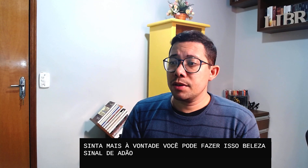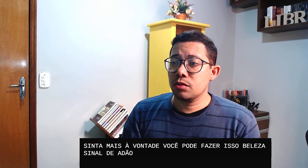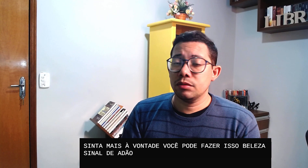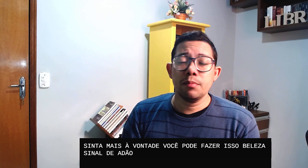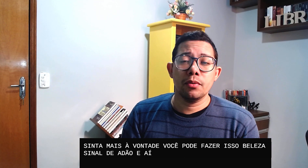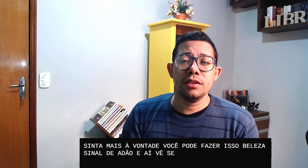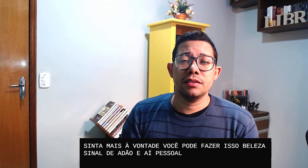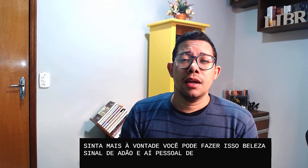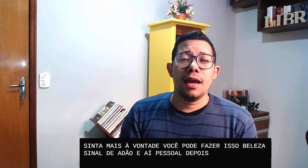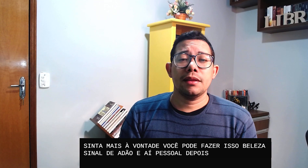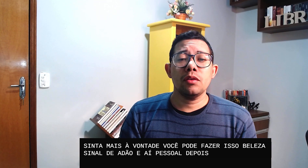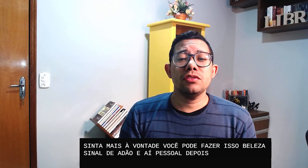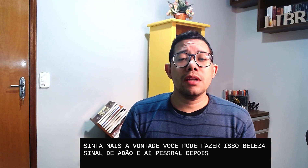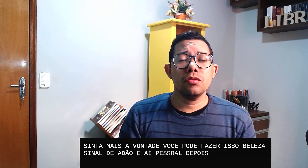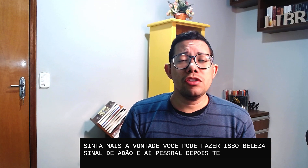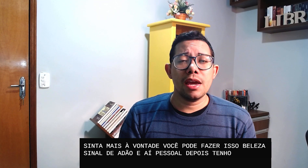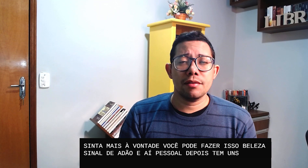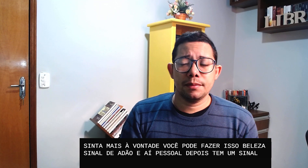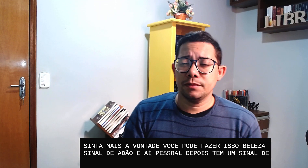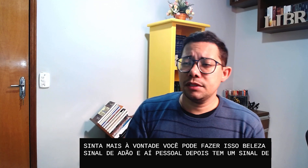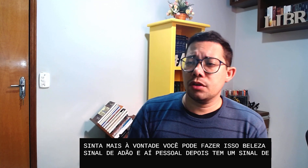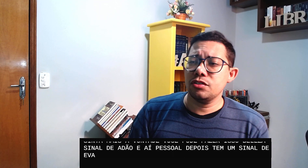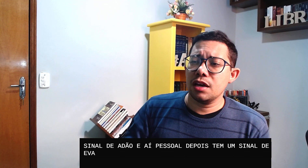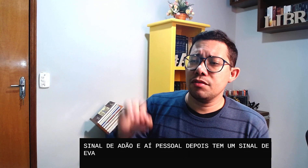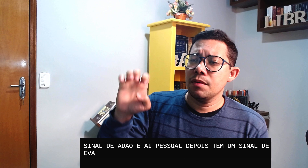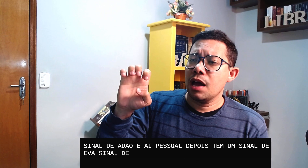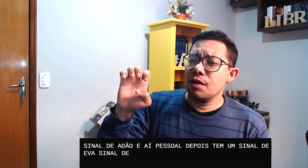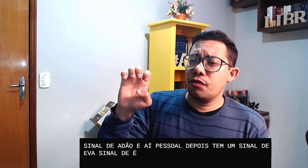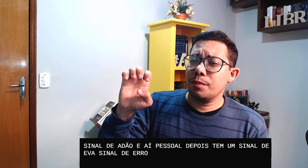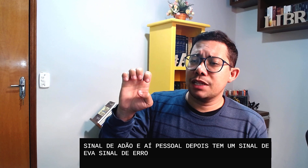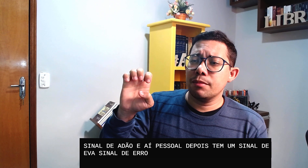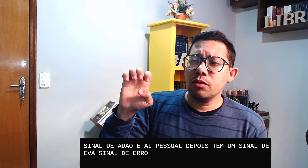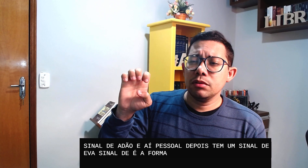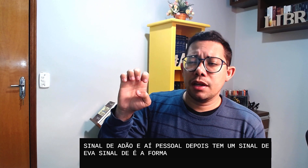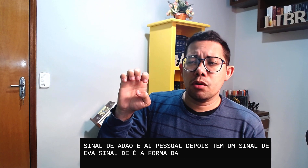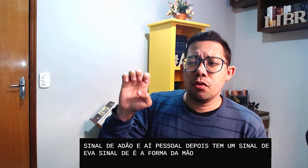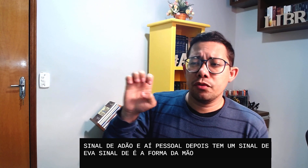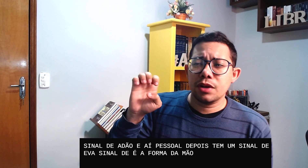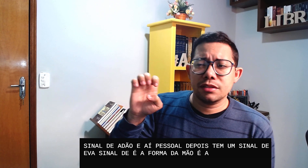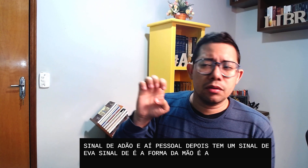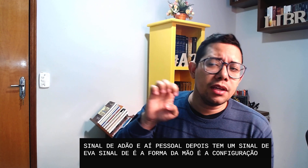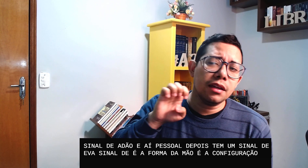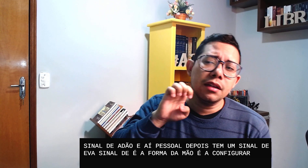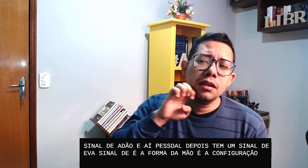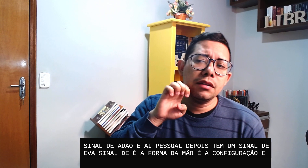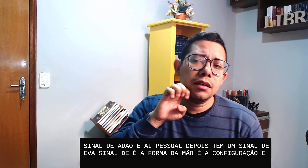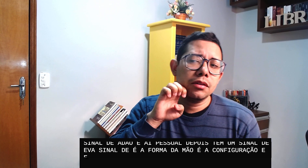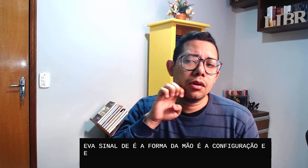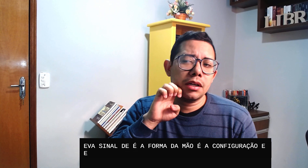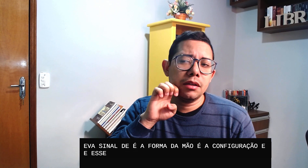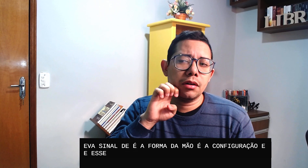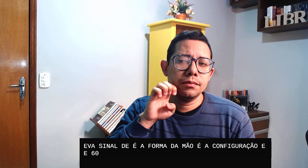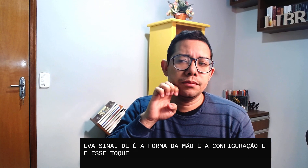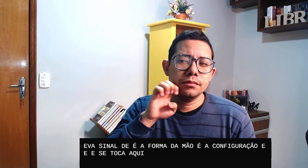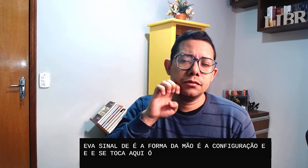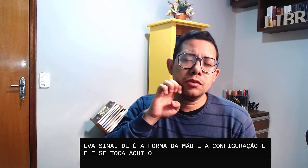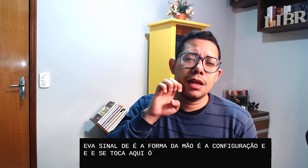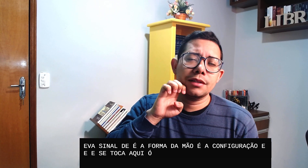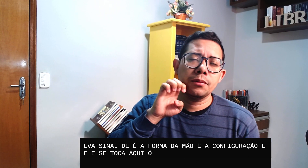pessoal, depois tem o sinal de Eva. Sinal de Eva, a forma da mão é a configuração E. E você toca aqui, ó, do lado